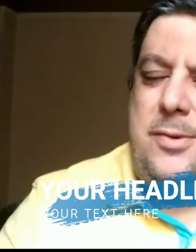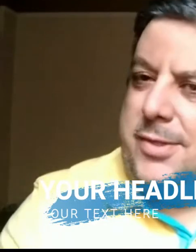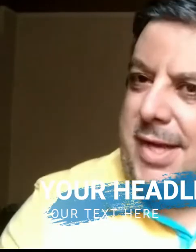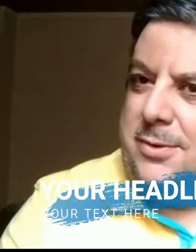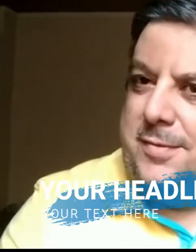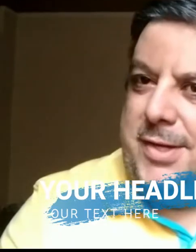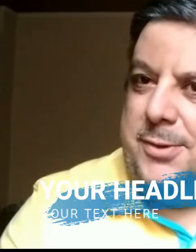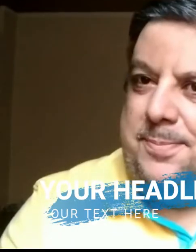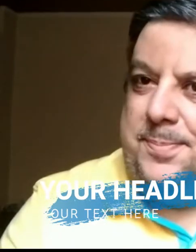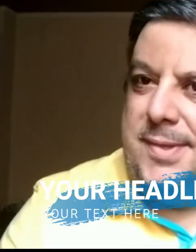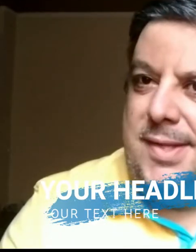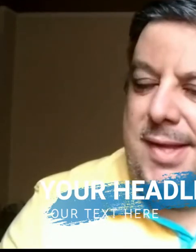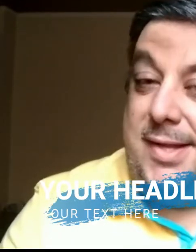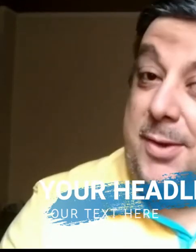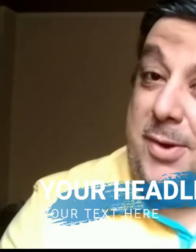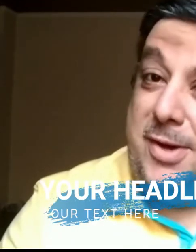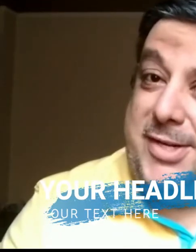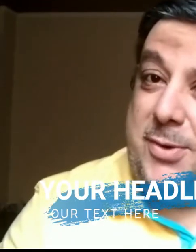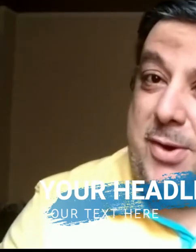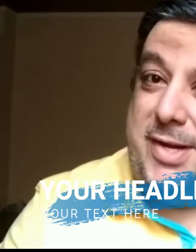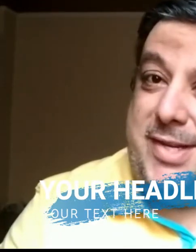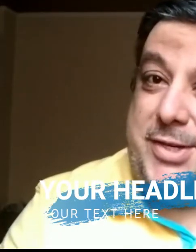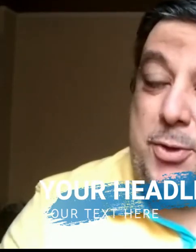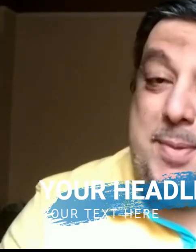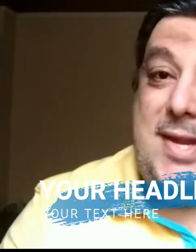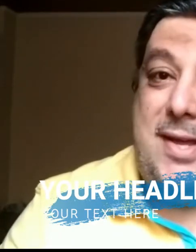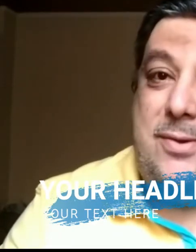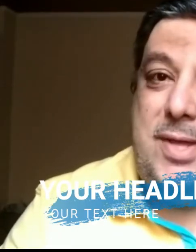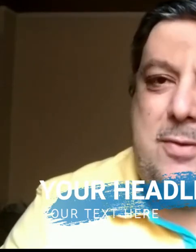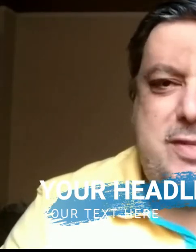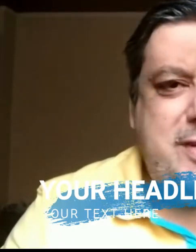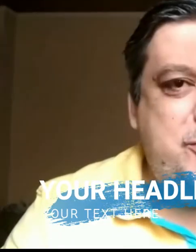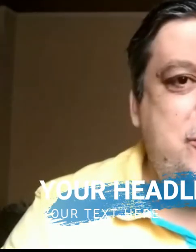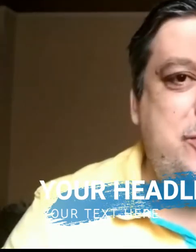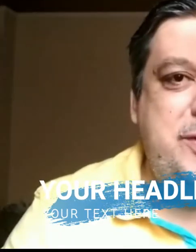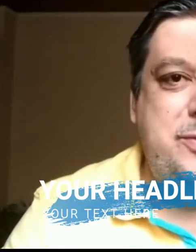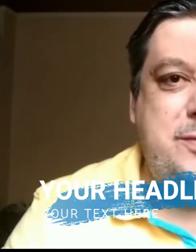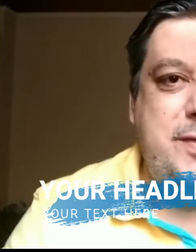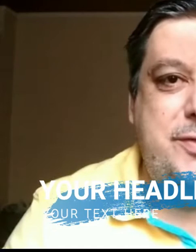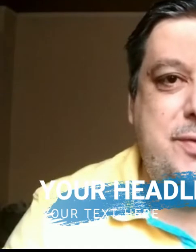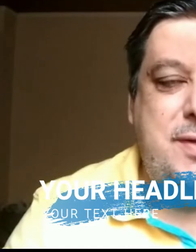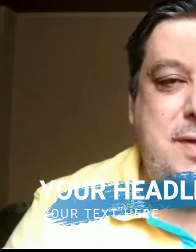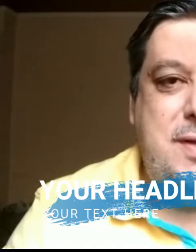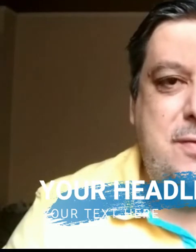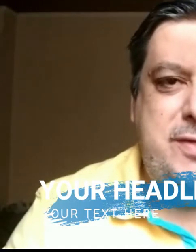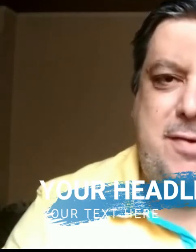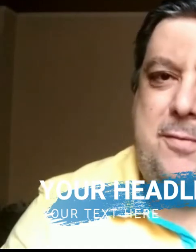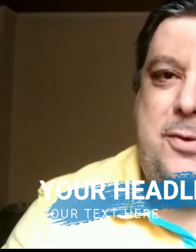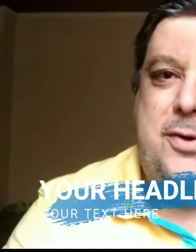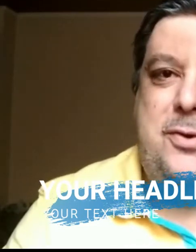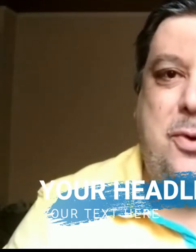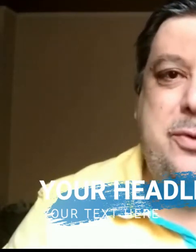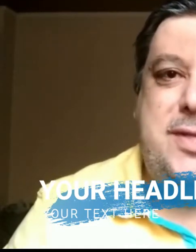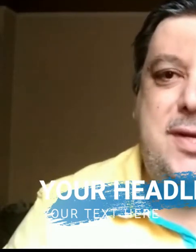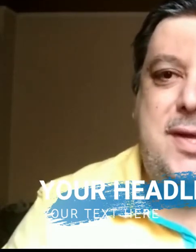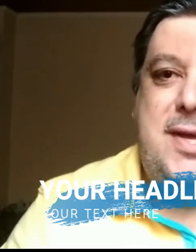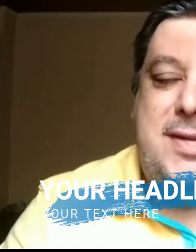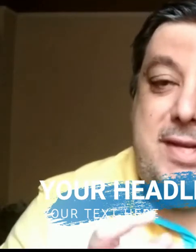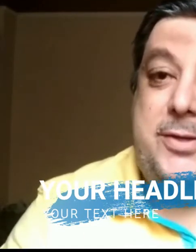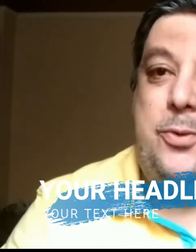gostava do vídeo então agora chegou a hora da gente opinar que você achou do conteúdo do vídeo seu favor